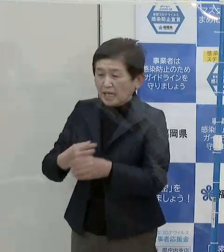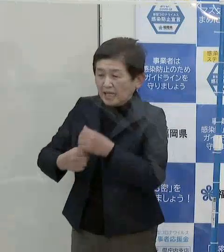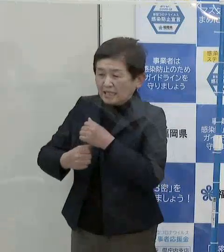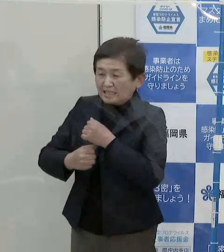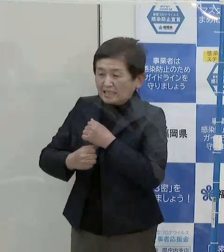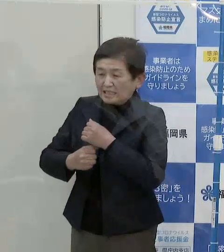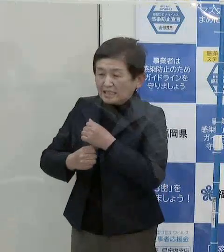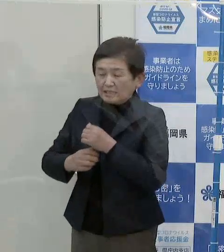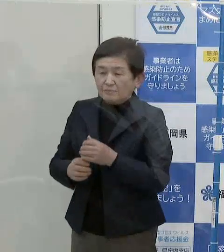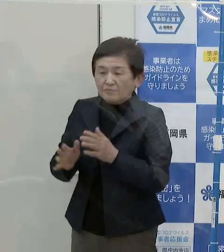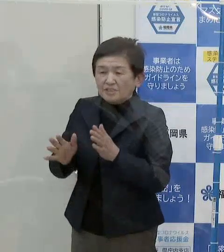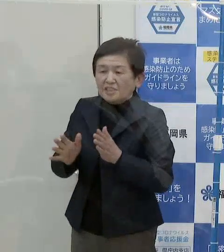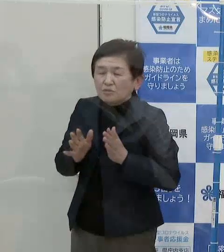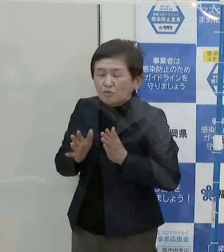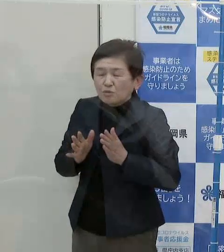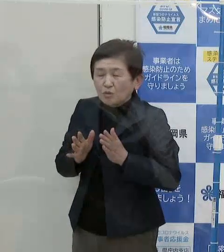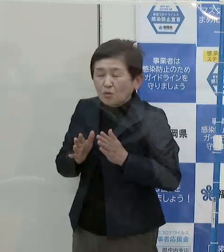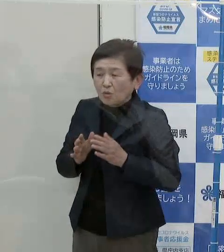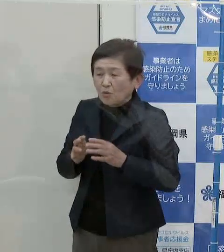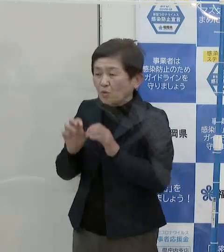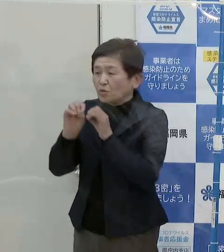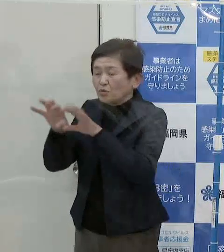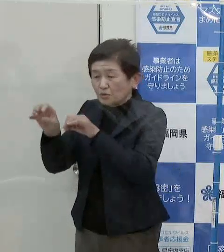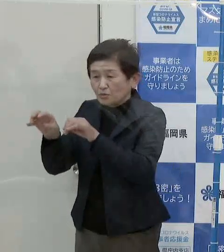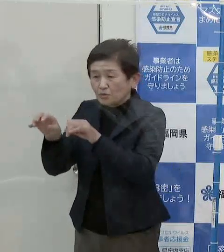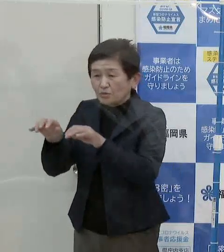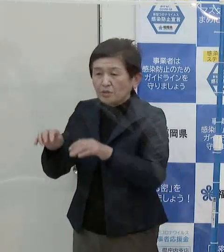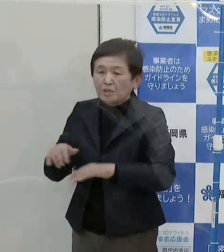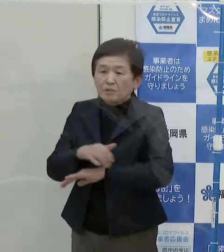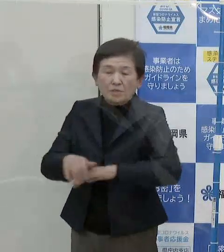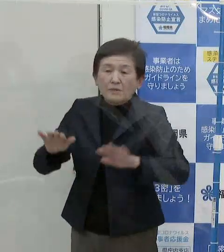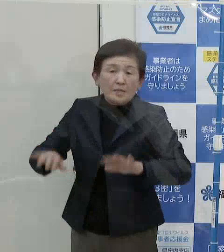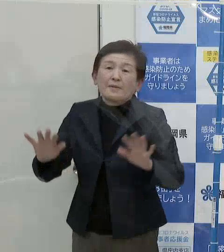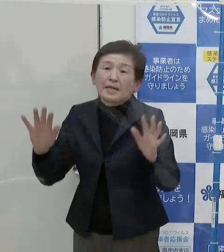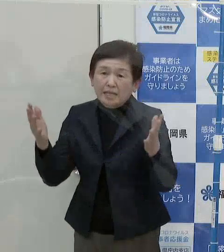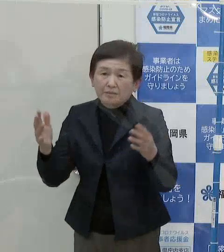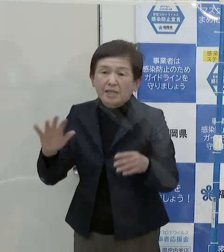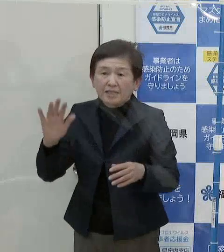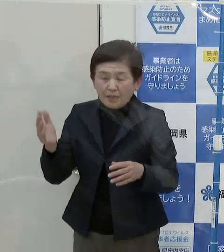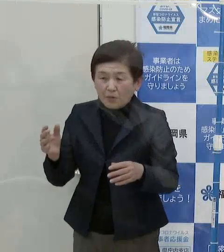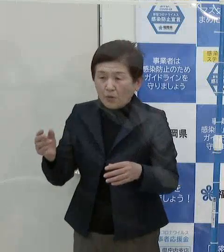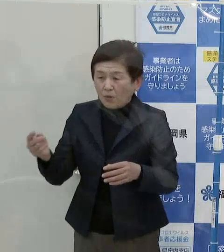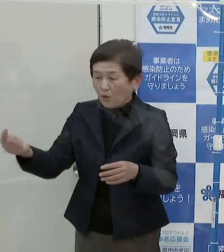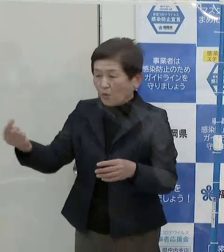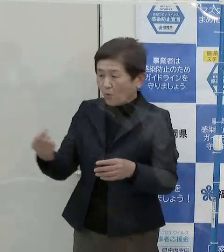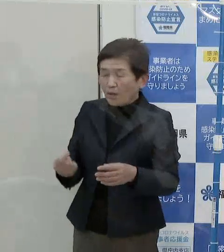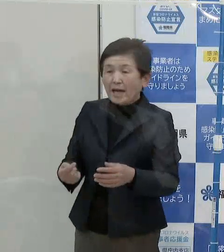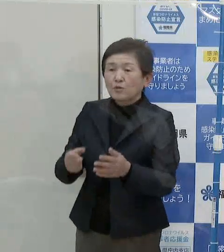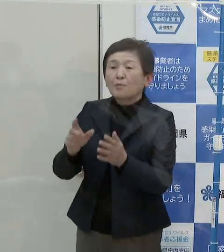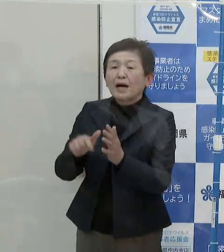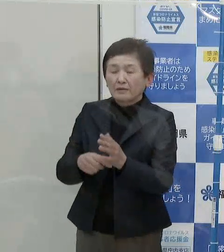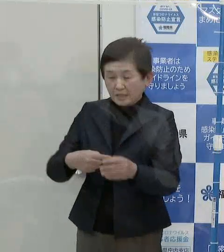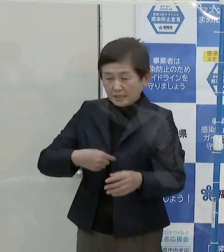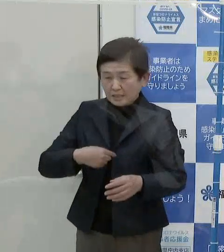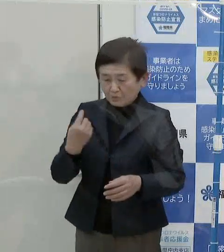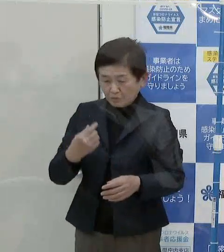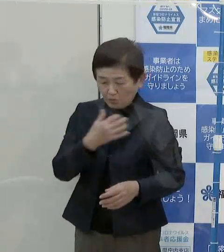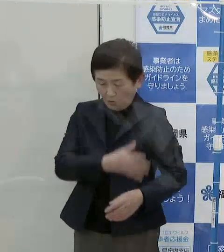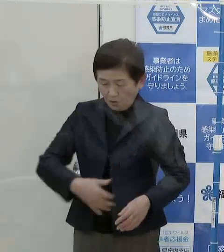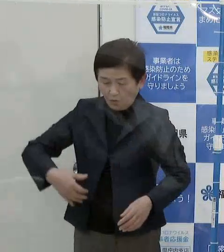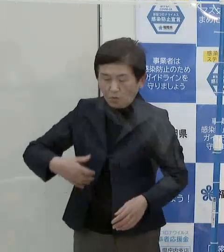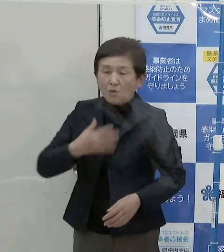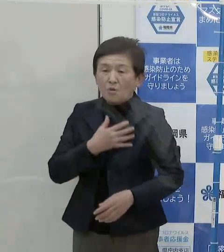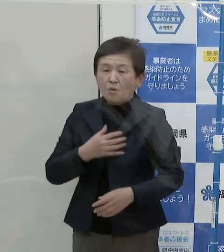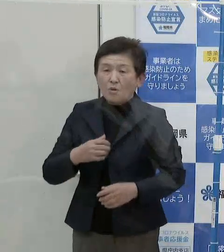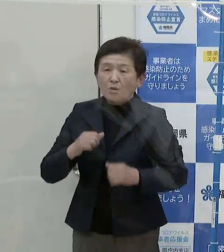を行う考え方は現段階ではありません。しかしながら移動される場合にはご自身の健康状態は